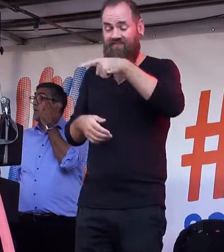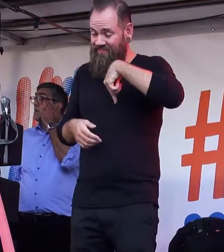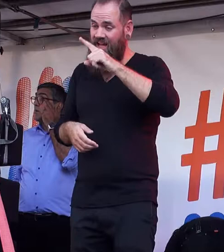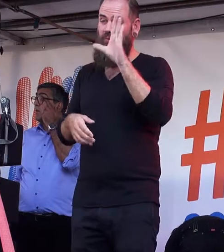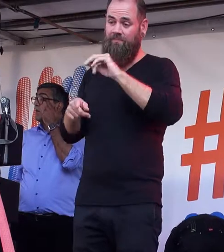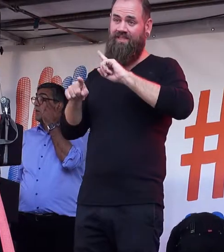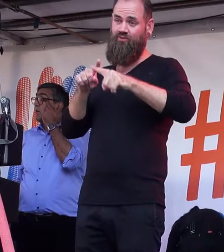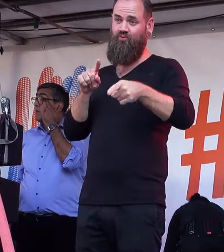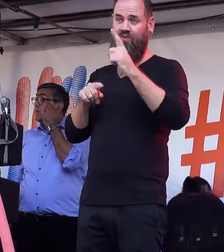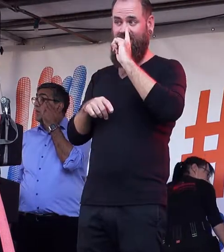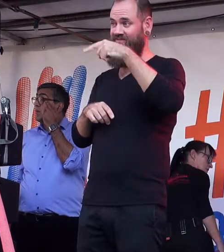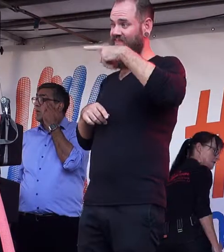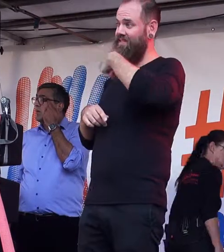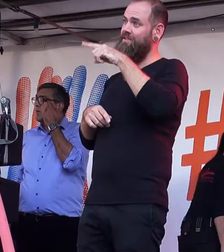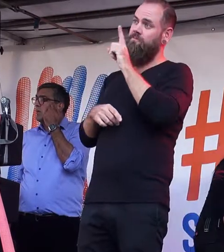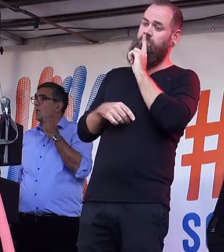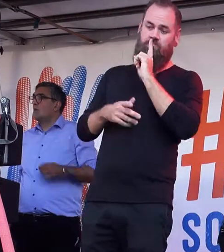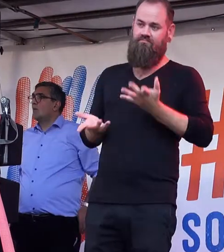verachten. Ich stehe hier